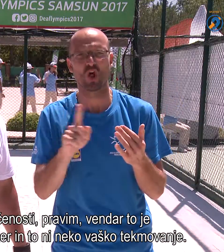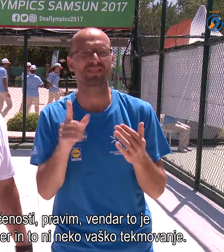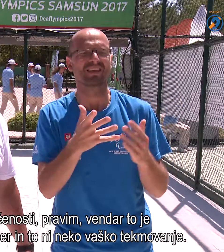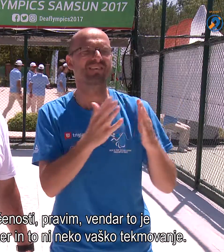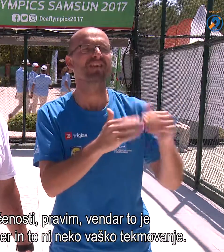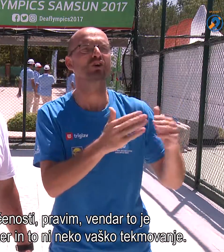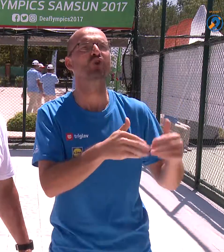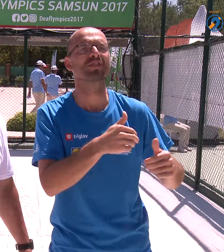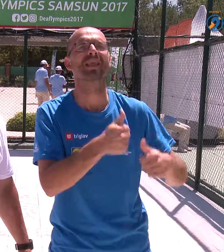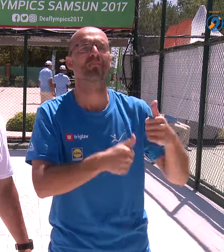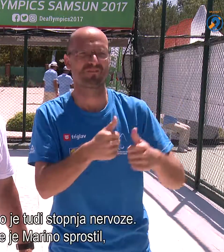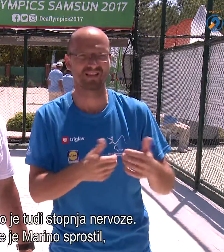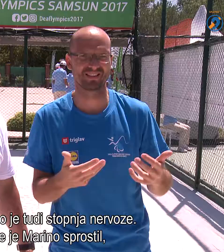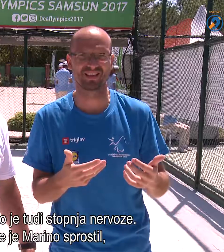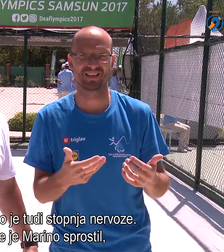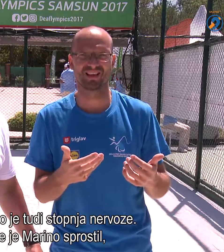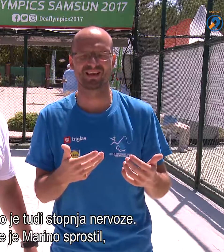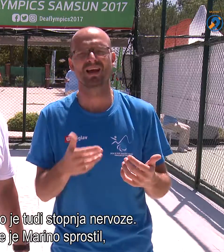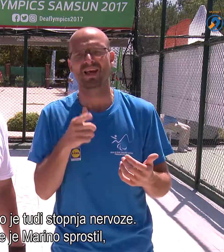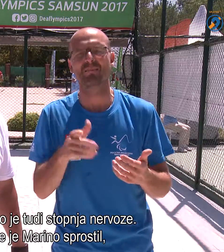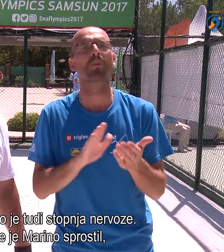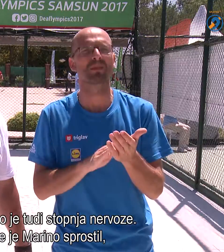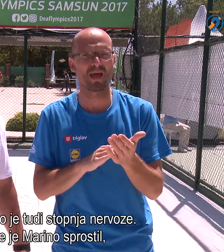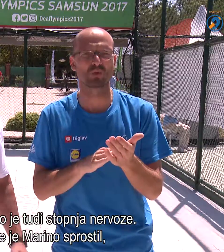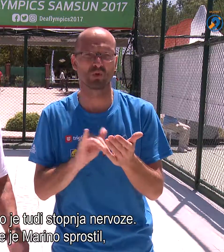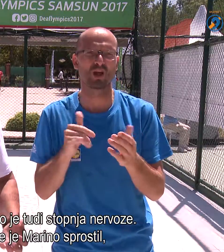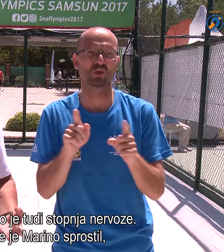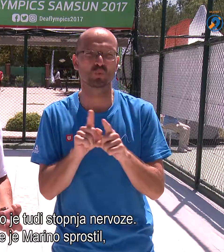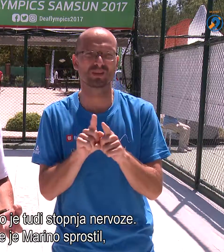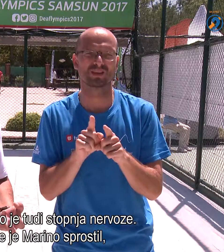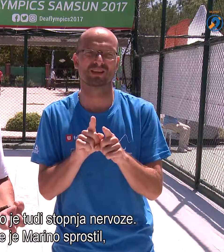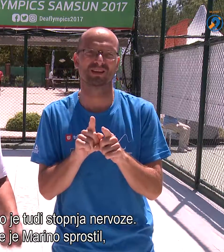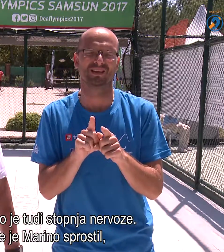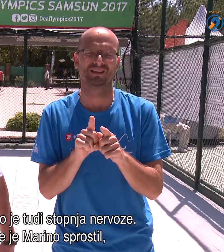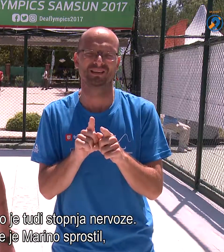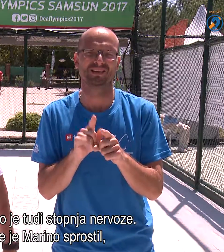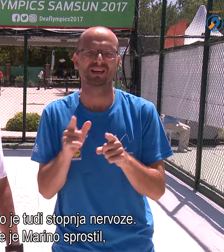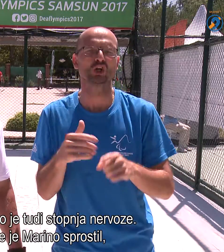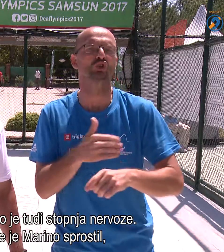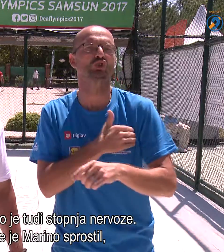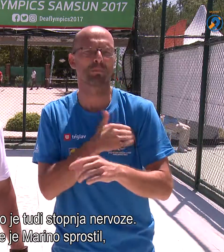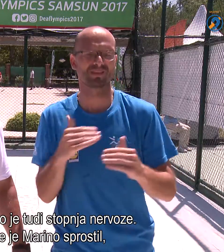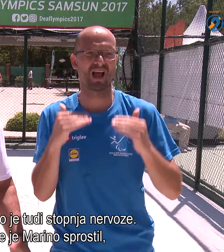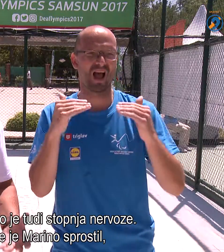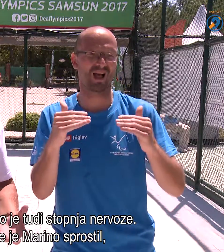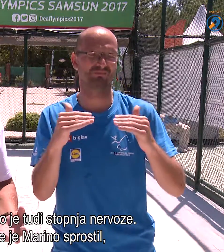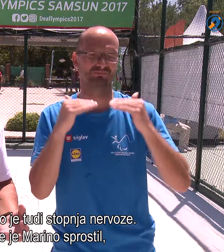tekmovanje in temu primerno je tudi, se pravi, stopnja te